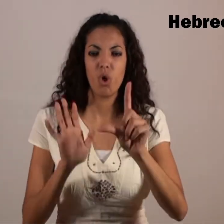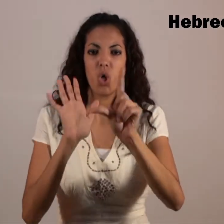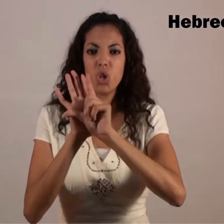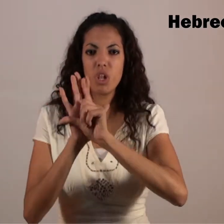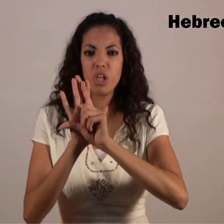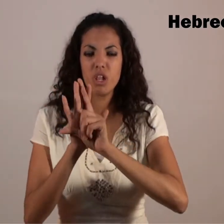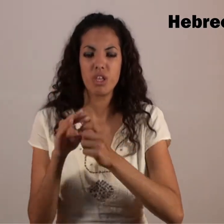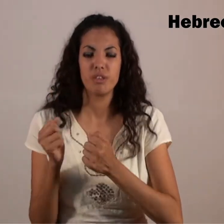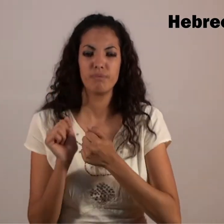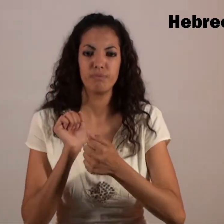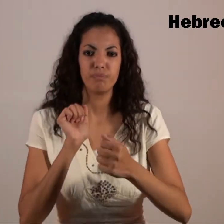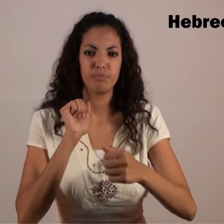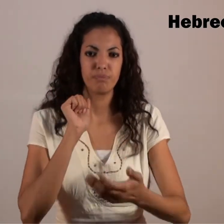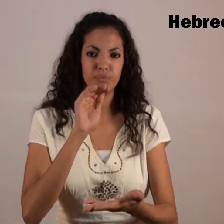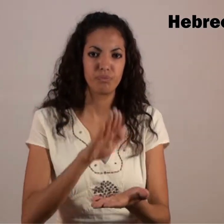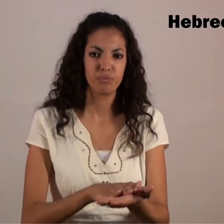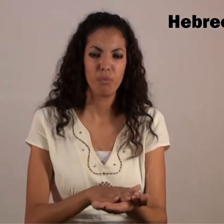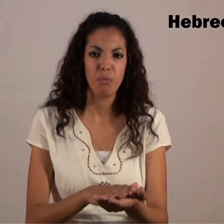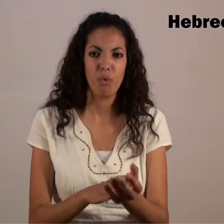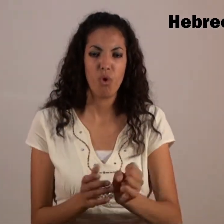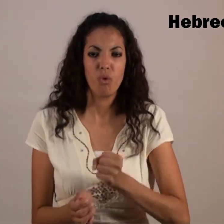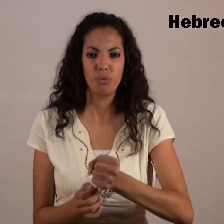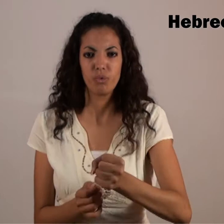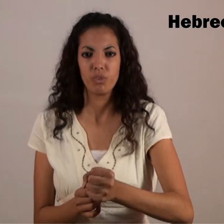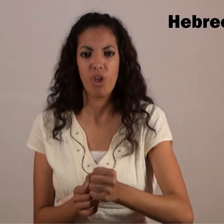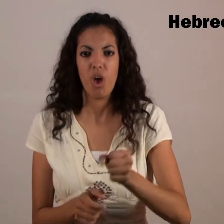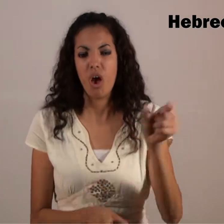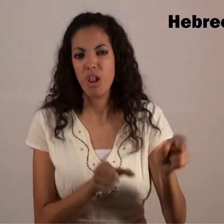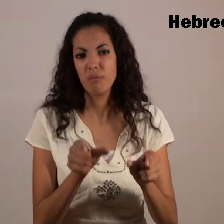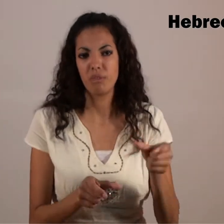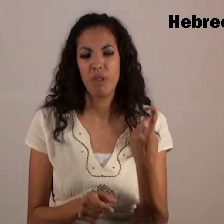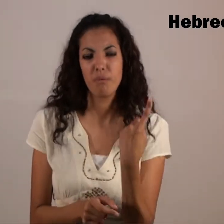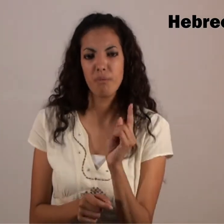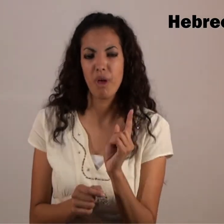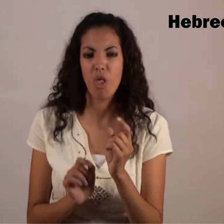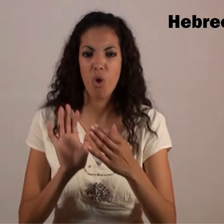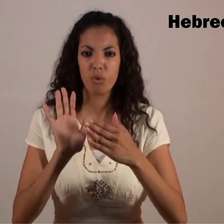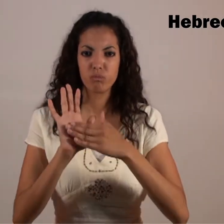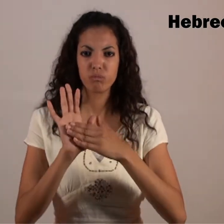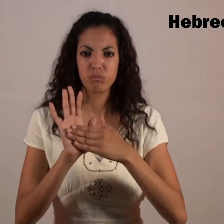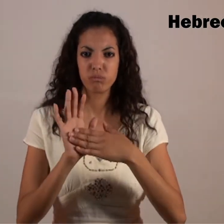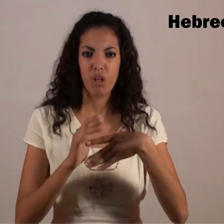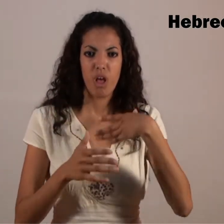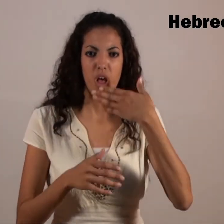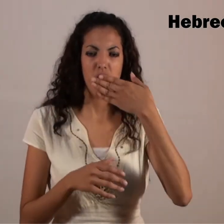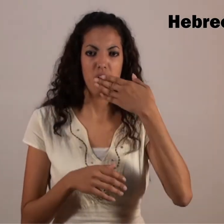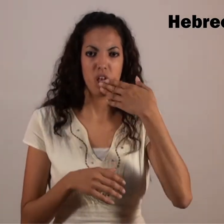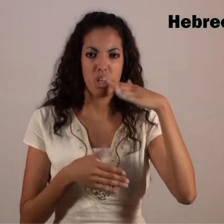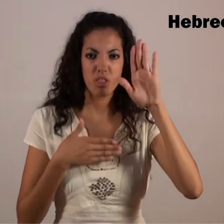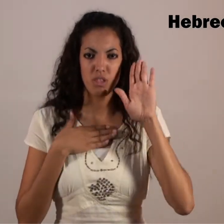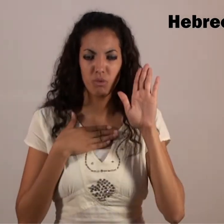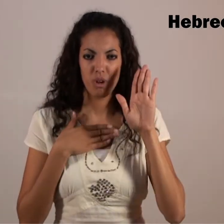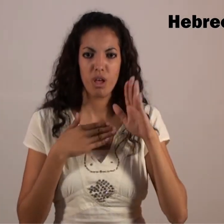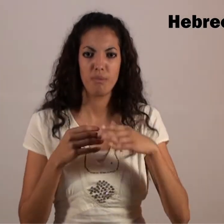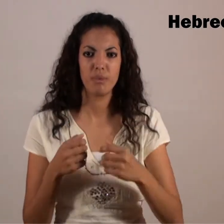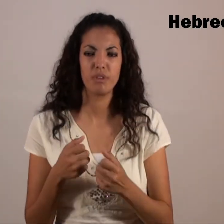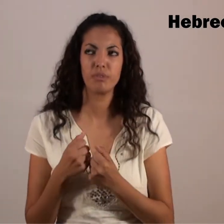débiles hombres, pero la palabra del juramento, posterior a la ley, al Hijo, hecho perfecto para